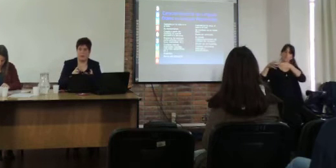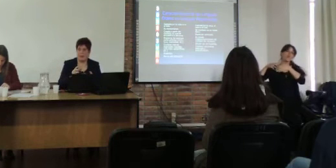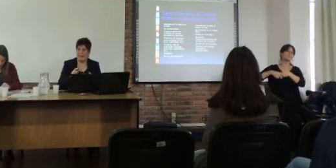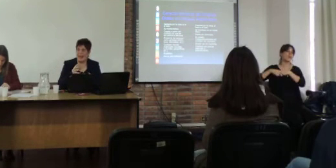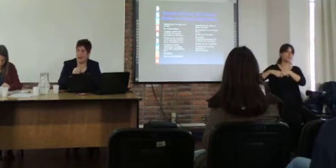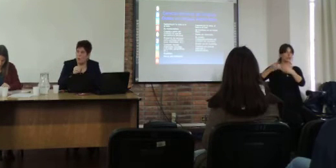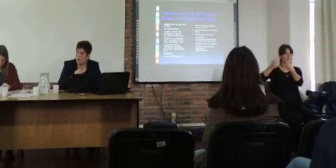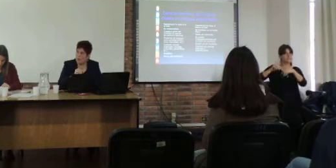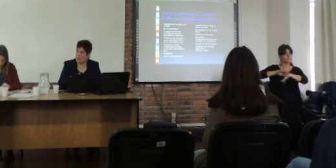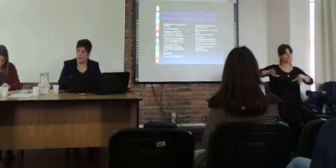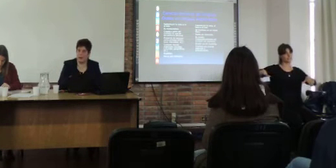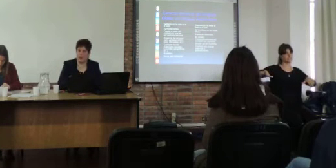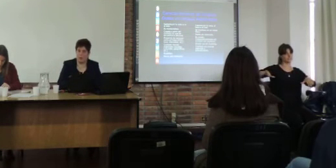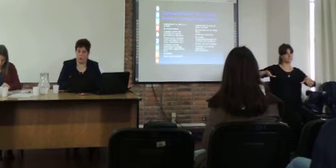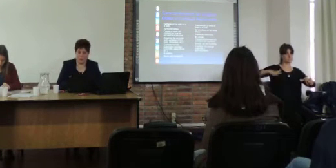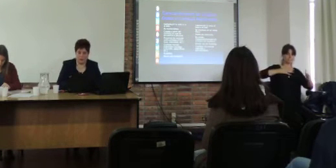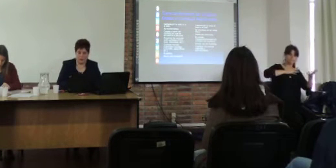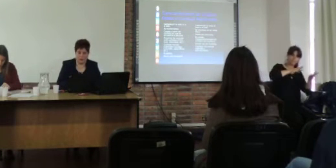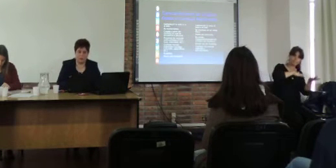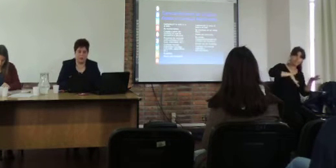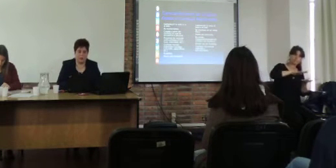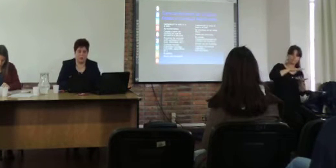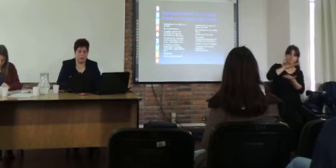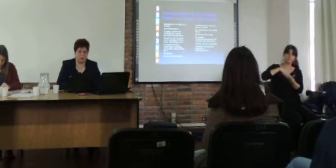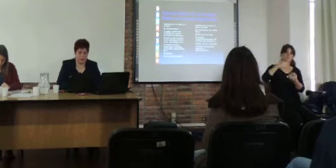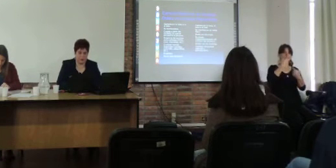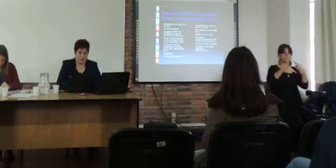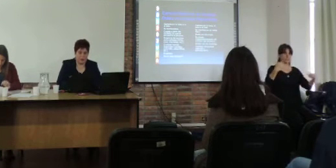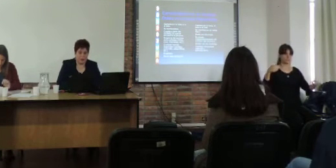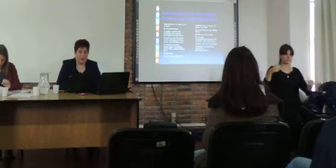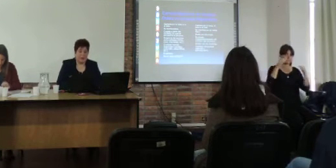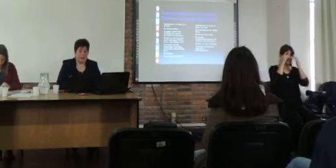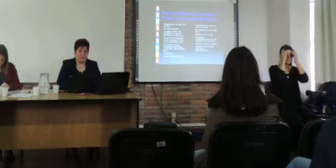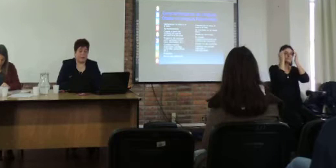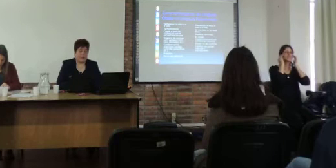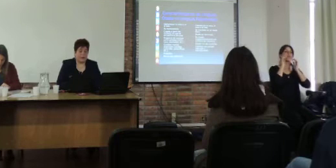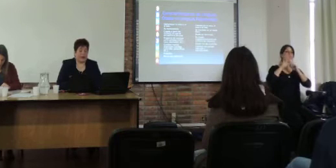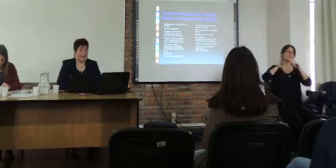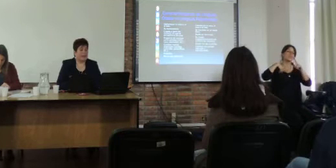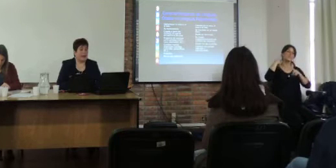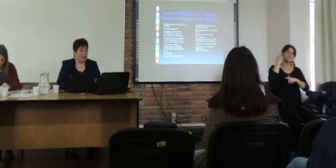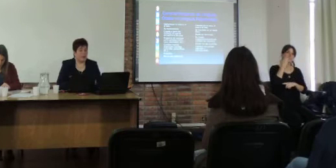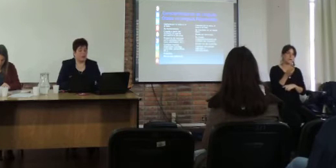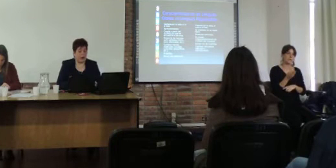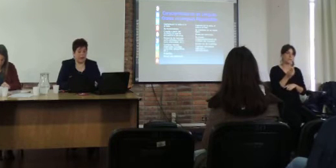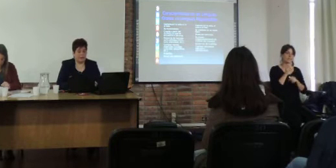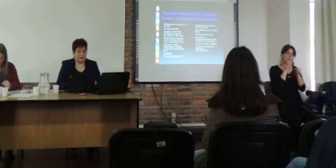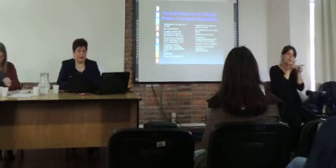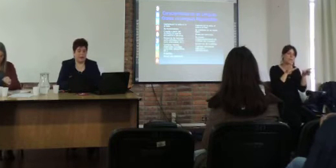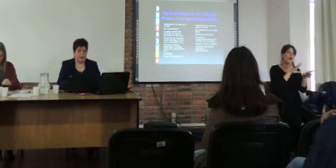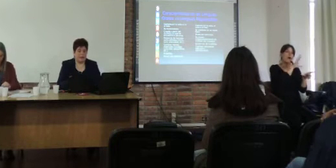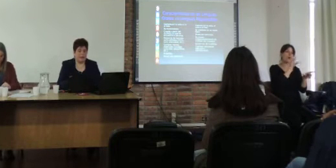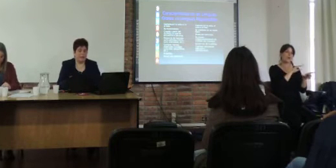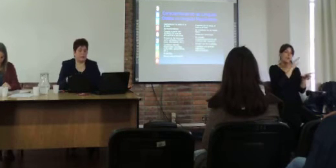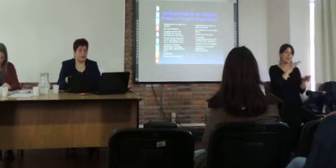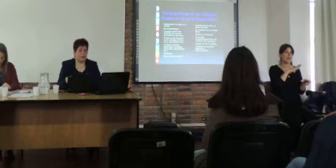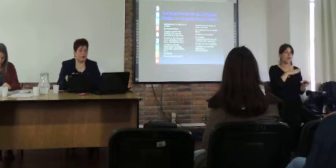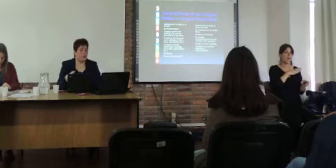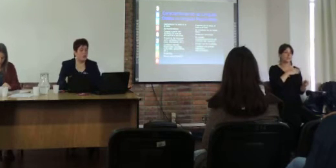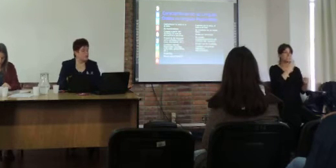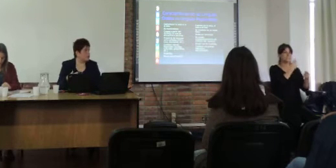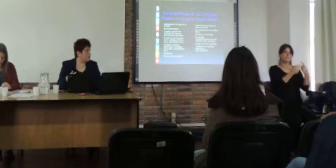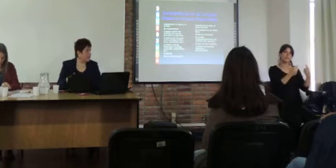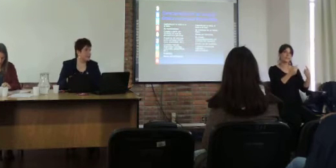amigos. Es dada un determinado momento, ¿sí? Un determinado contexto. Después, estas lenguas orales tienen